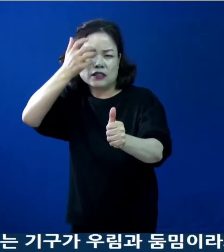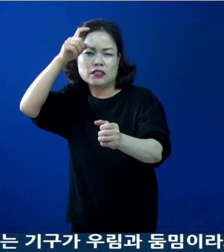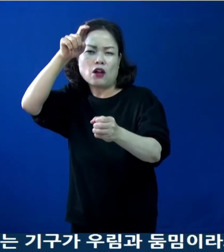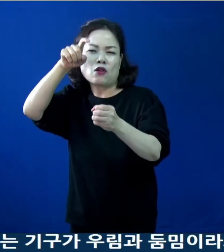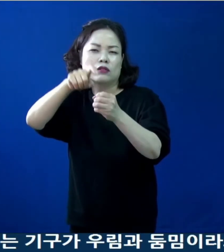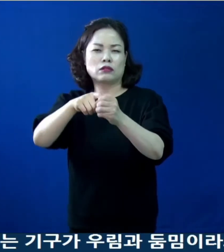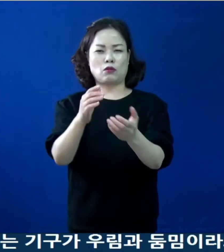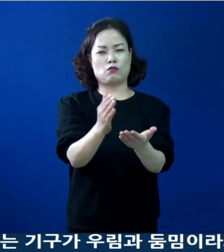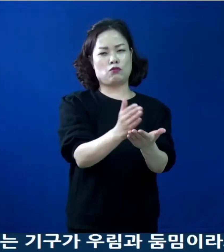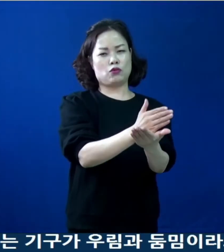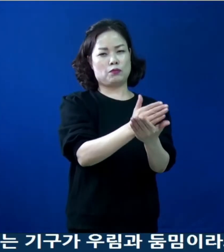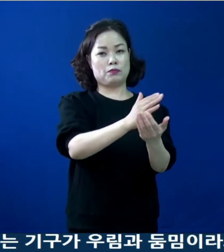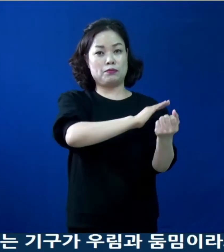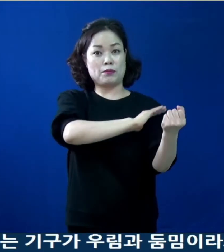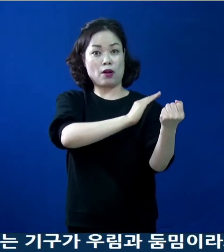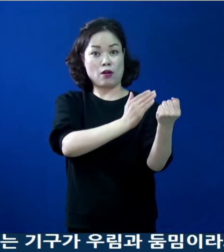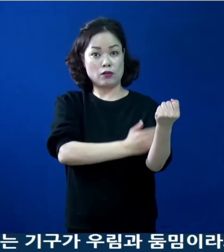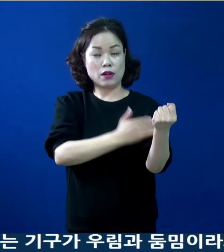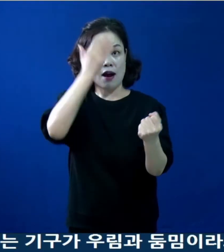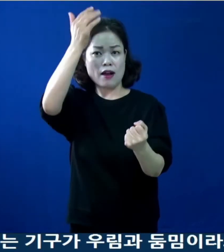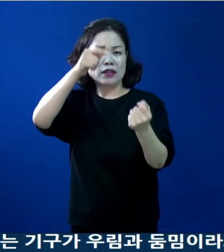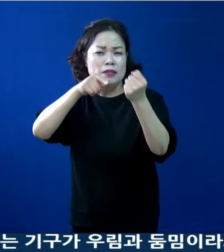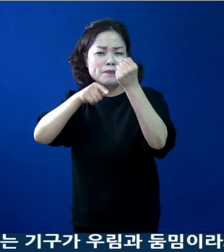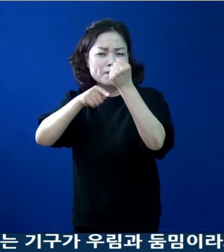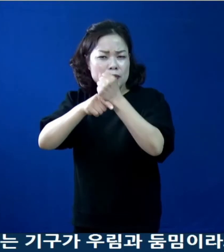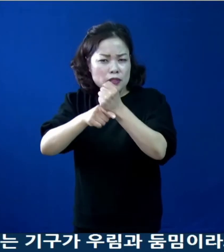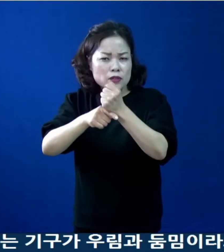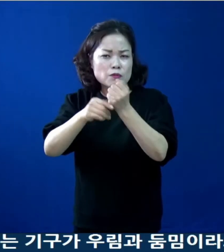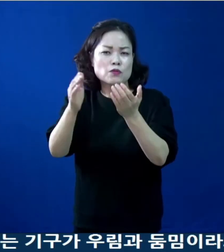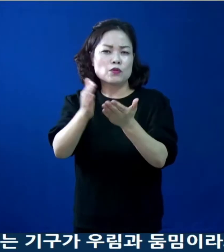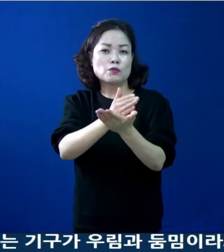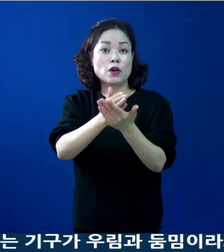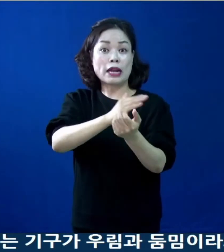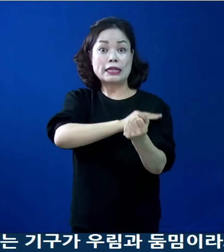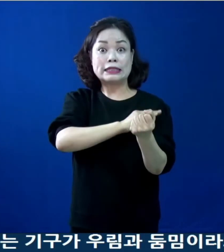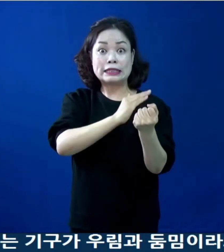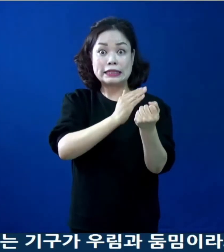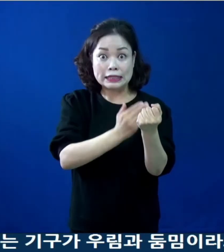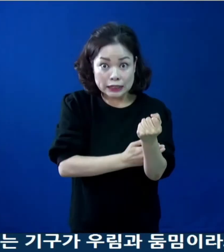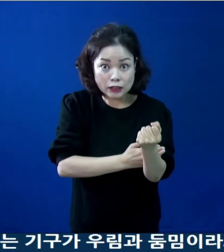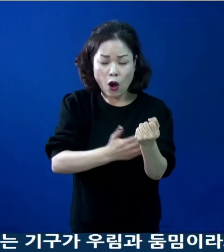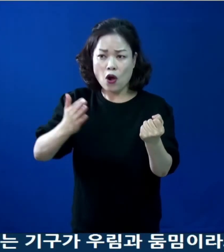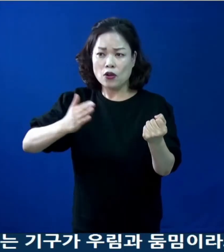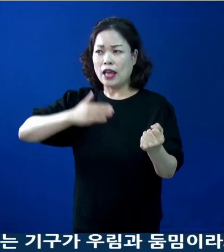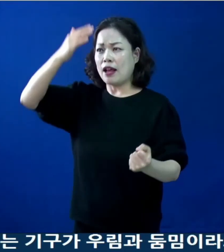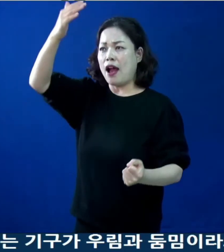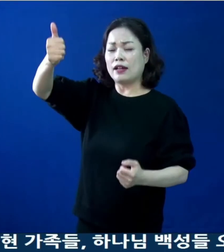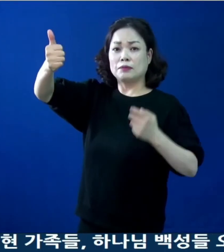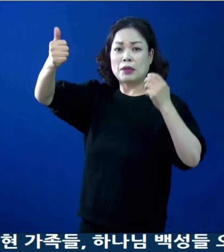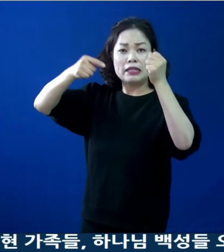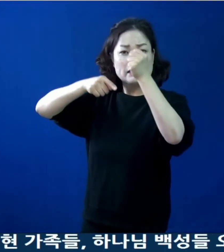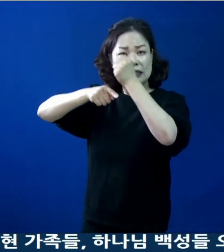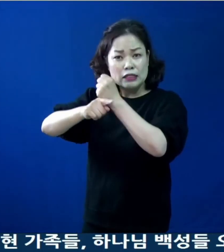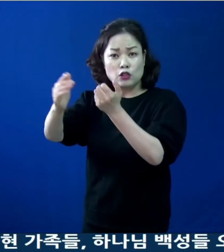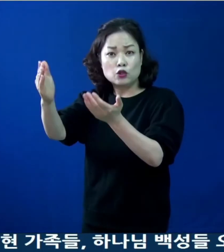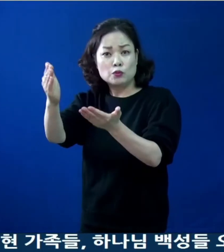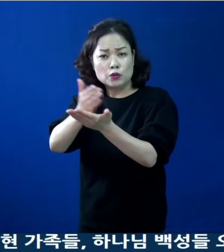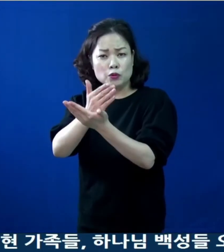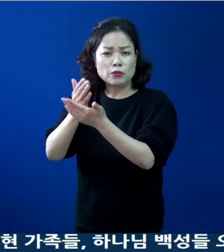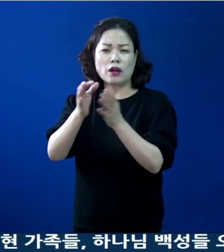분별력, 하나님의 뜻을 분별하는 능력, 더 중요한 것은 내가 하나님의 뜻을